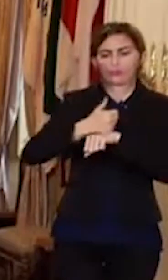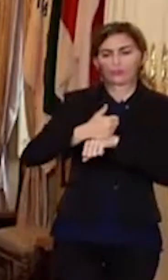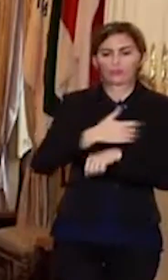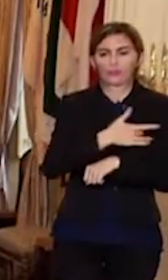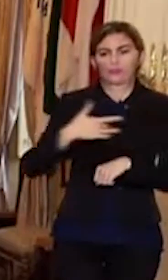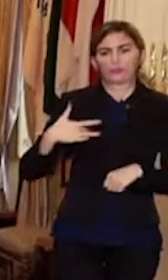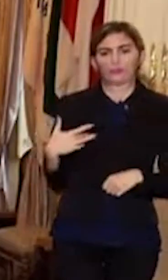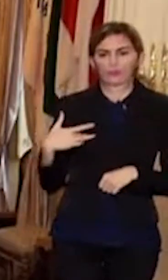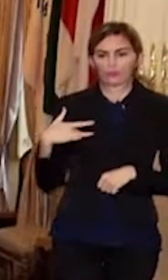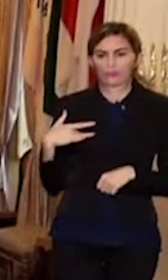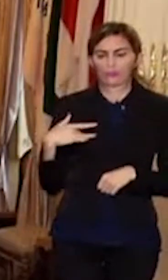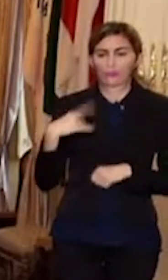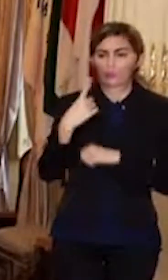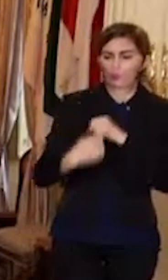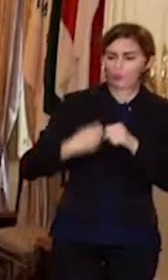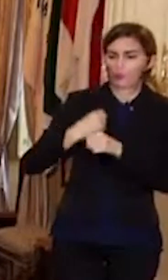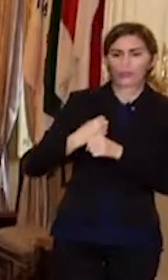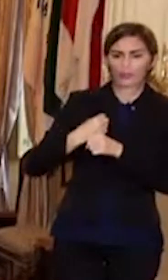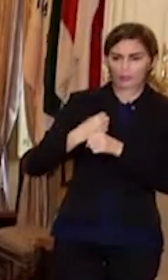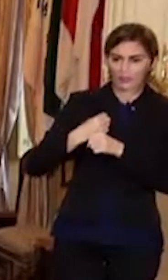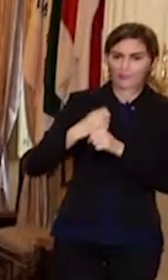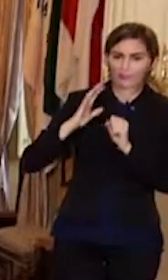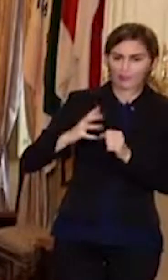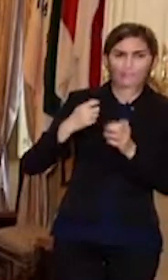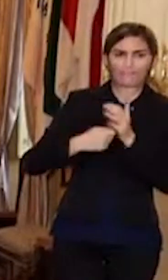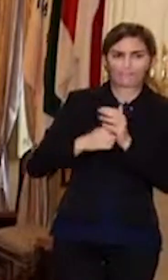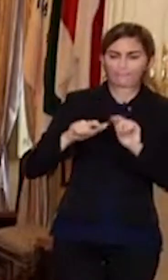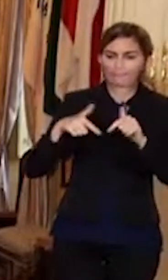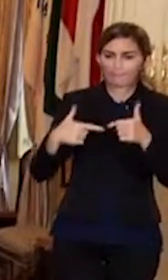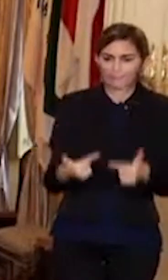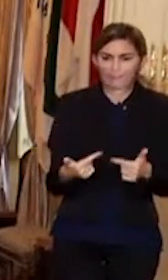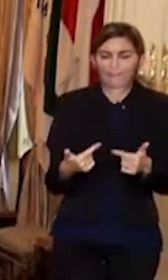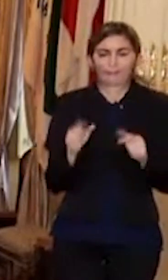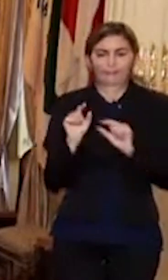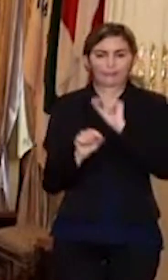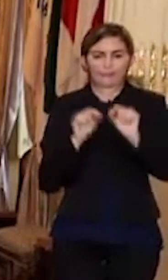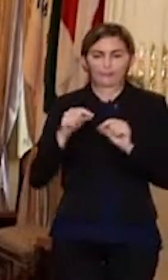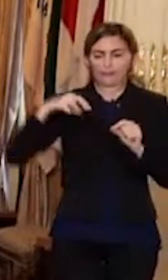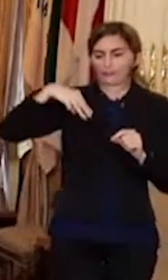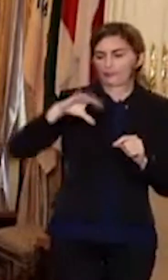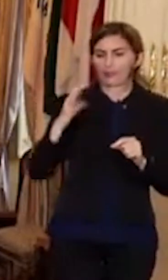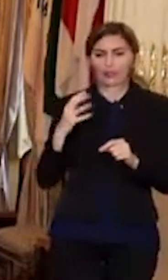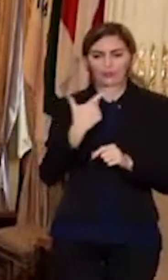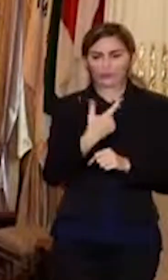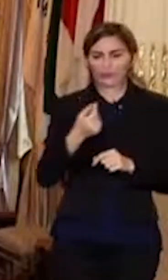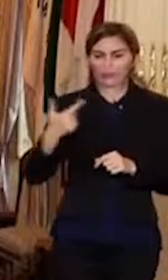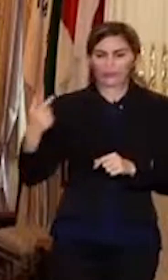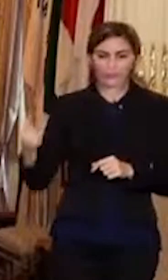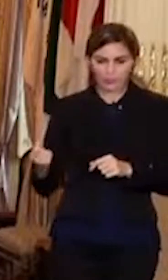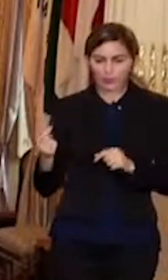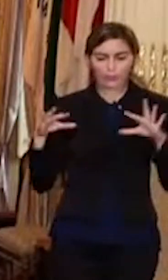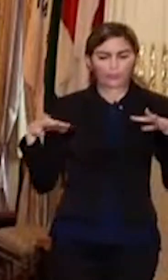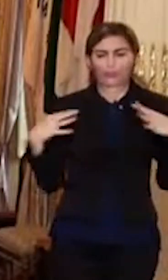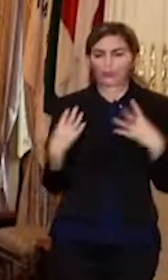né que é um ano após o início dessa luta em que lá em março de 2020